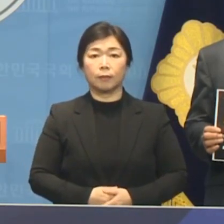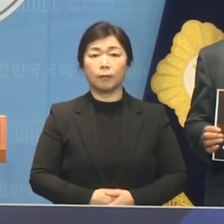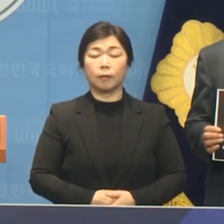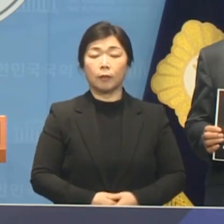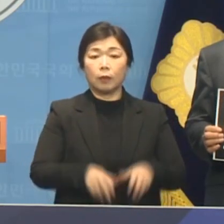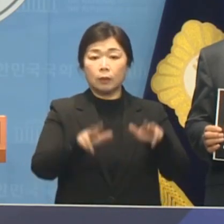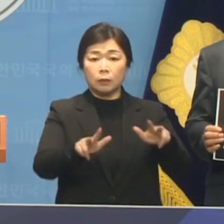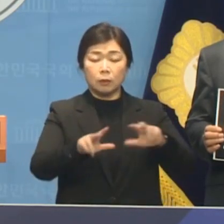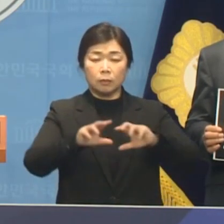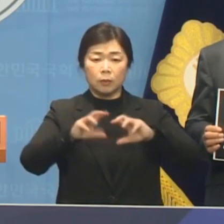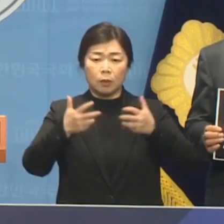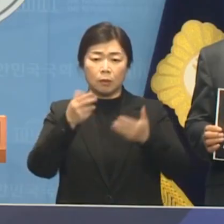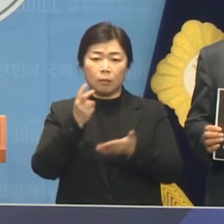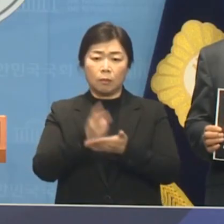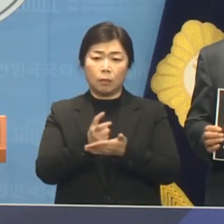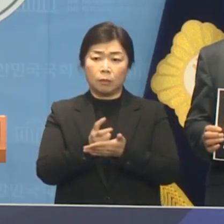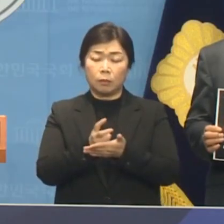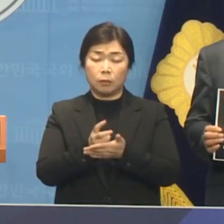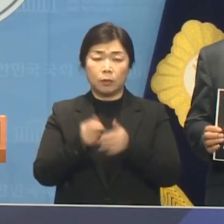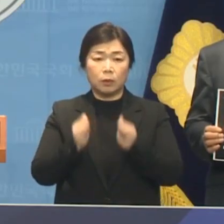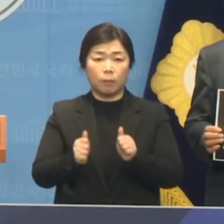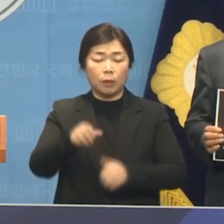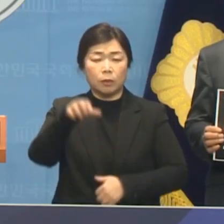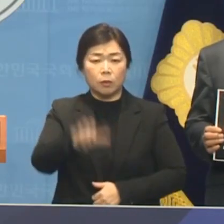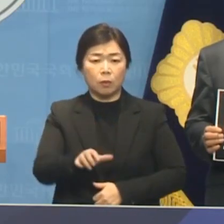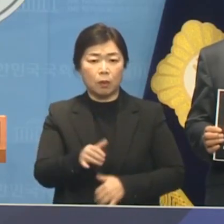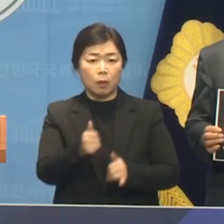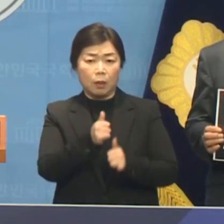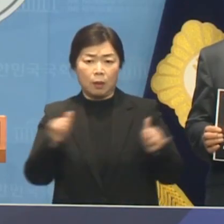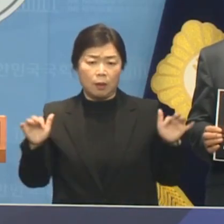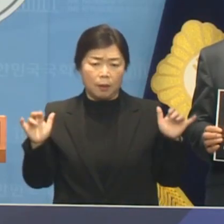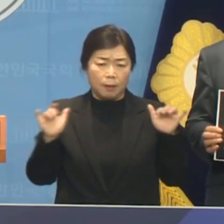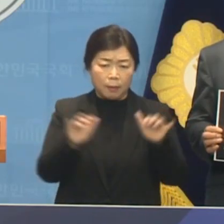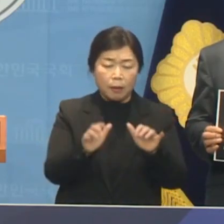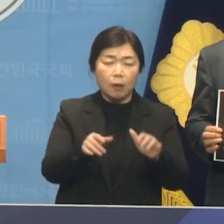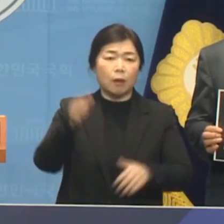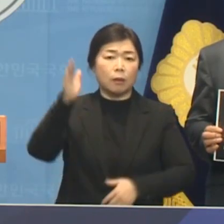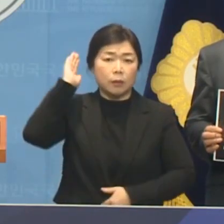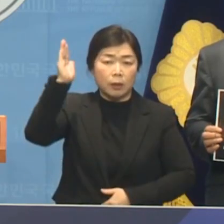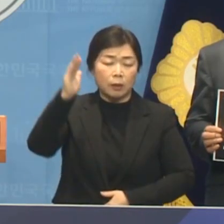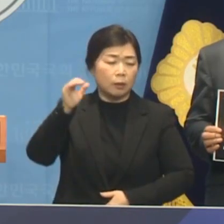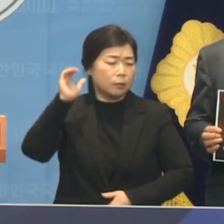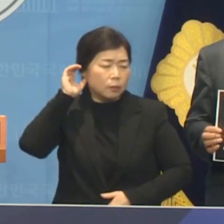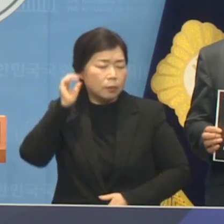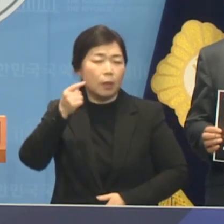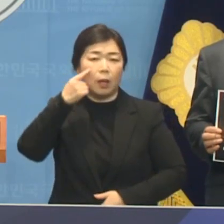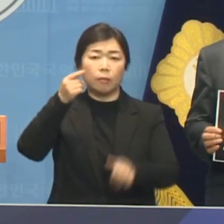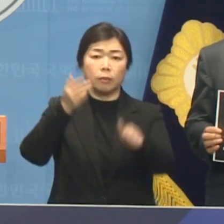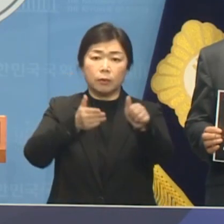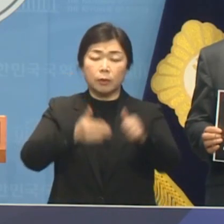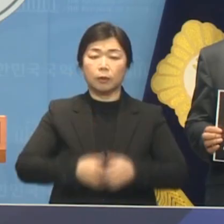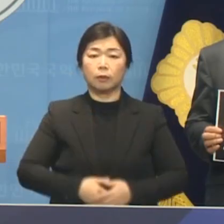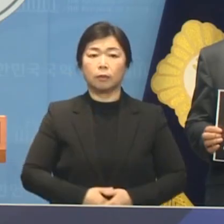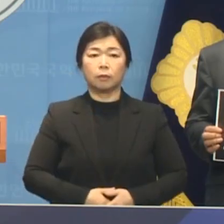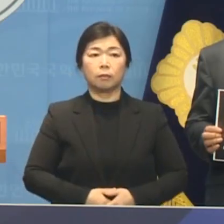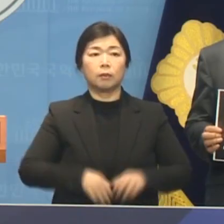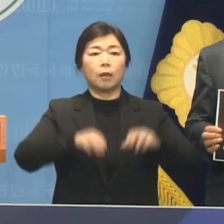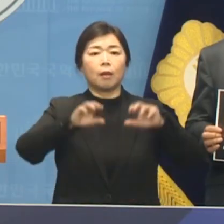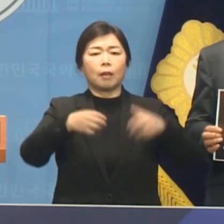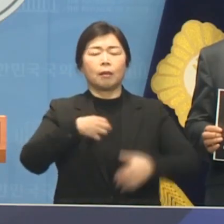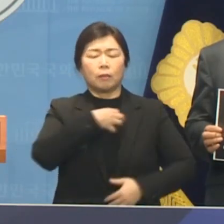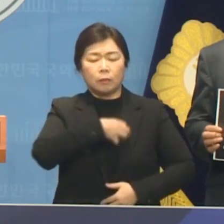지금 헌법재판소 앞에 모인 국민들의 절규의 소리가 안 들리십니까? 나라가